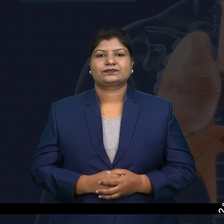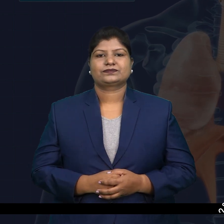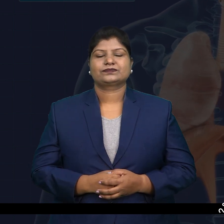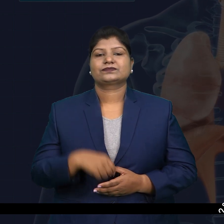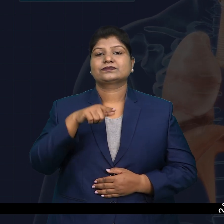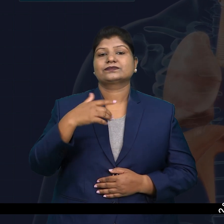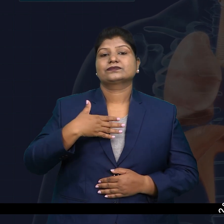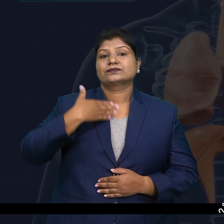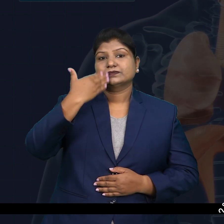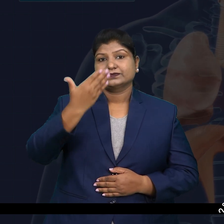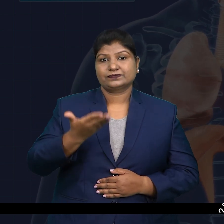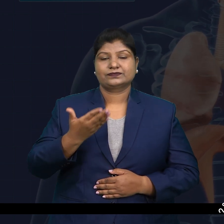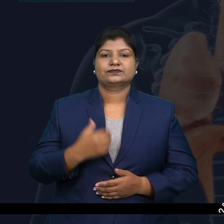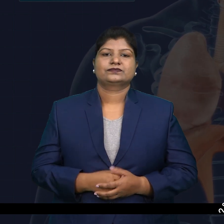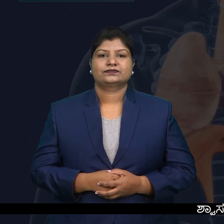ನಿಶ್ವಾಸ,